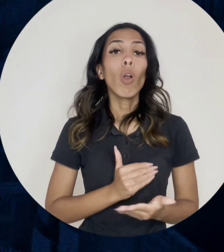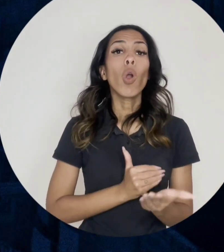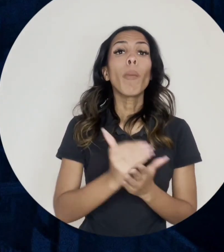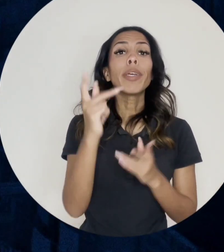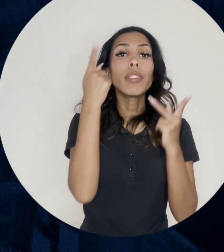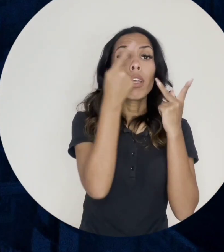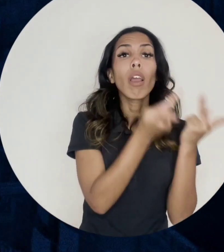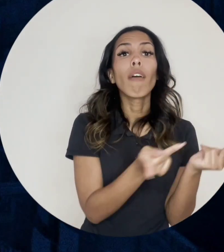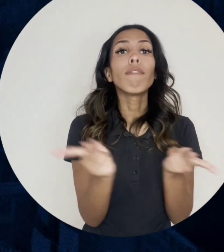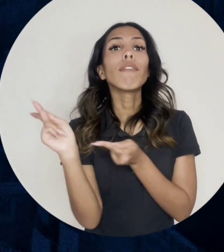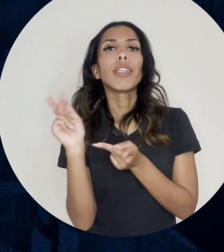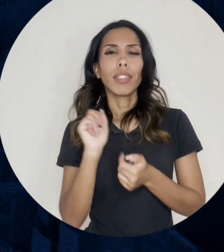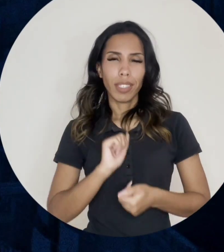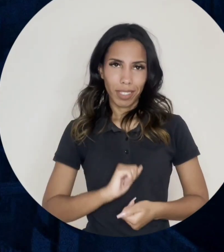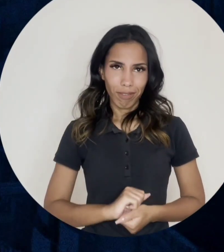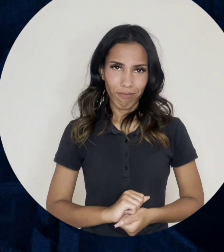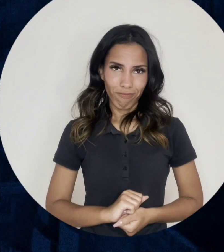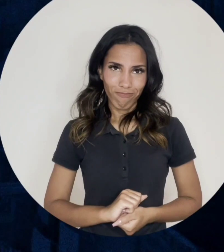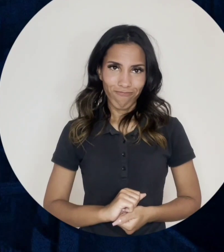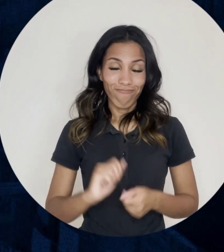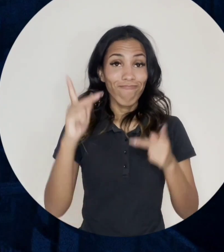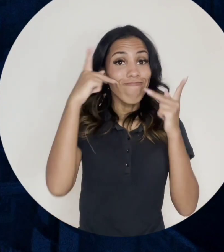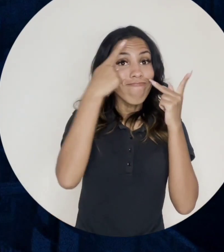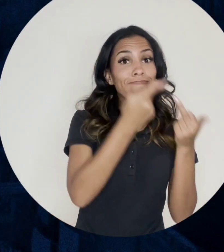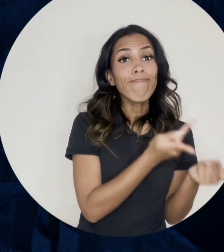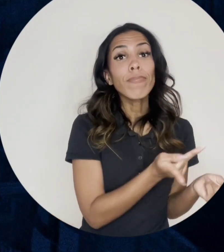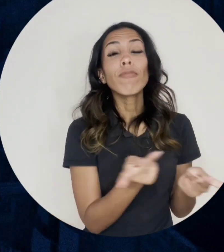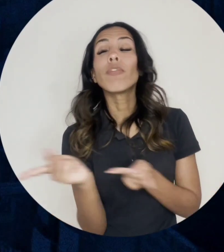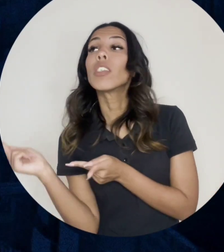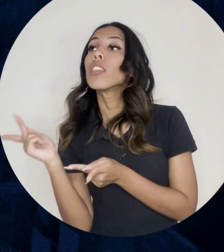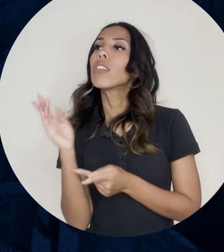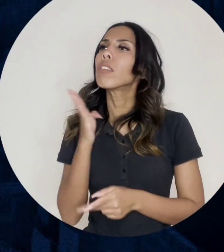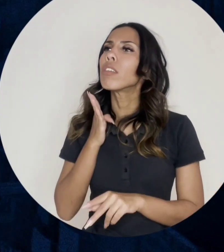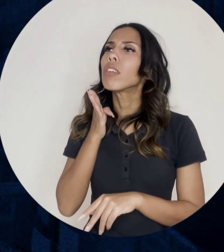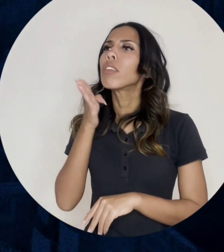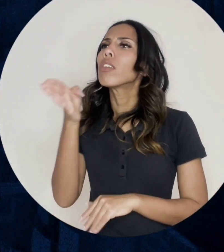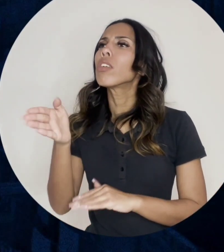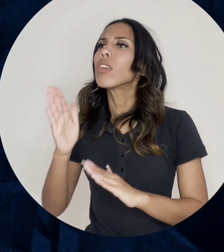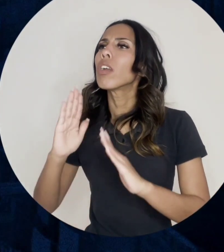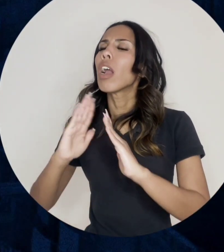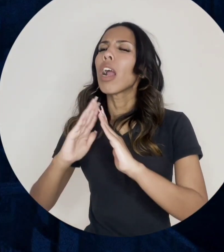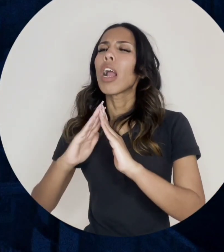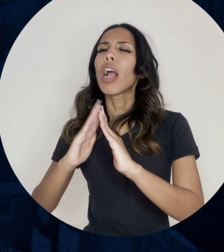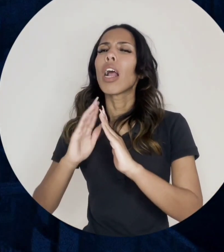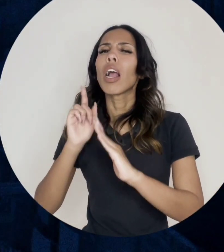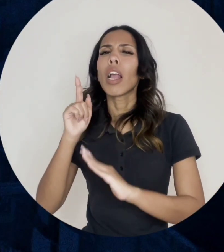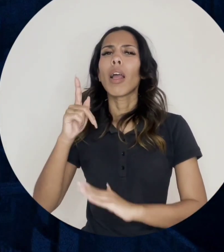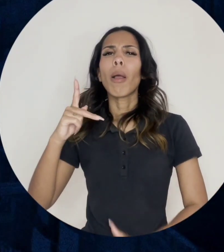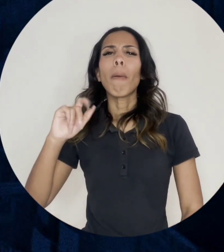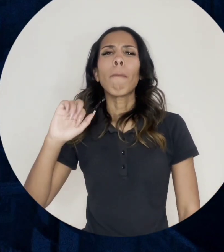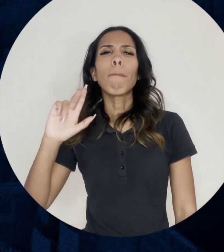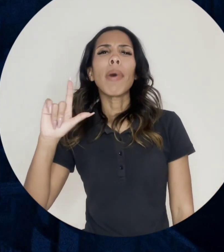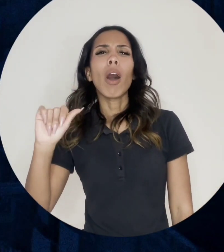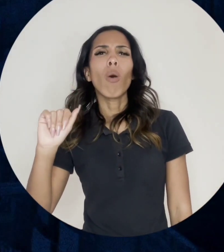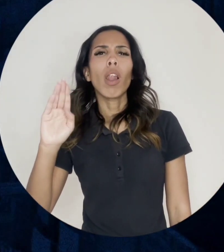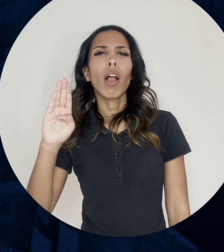visitas. Uhum. Nessas visitas, eu cheguei numa casa ali na Paula Brito,